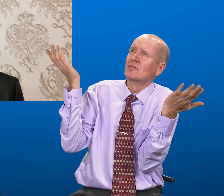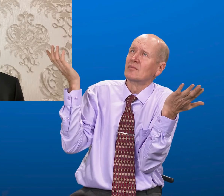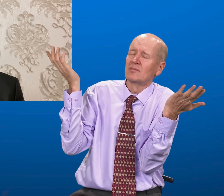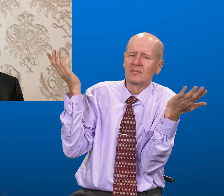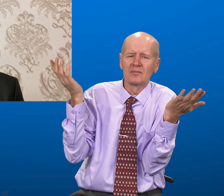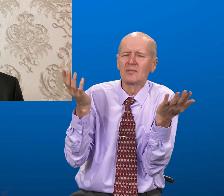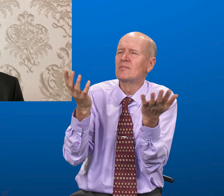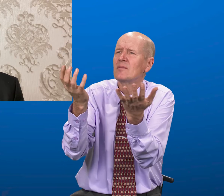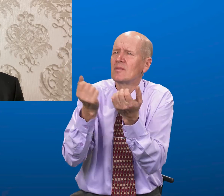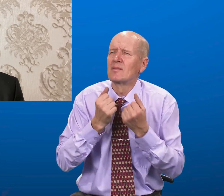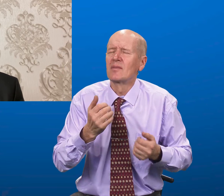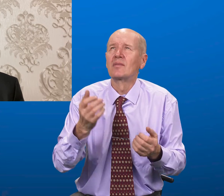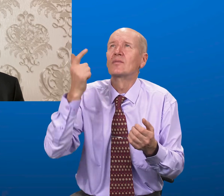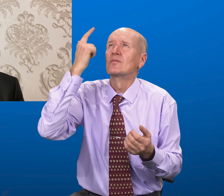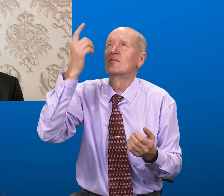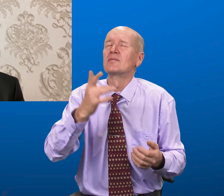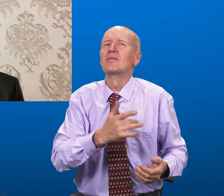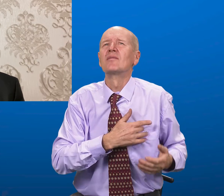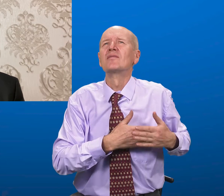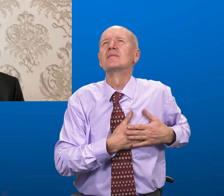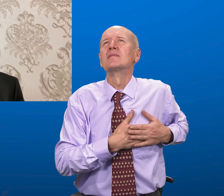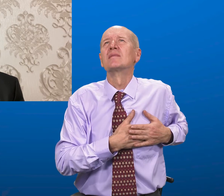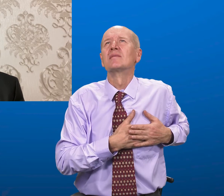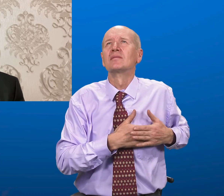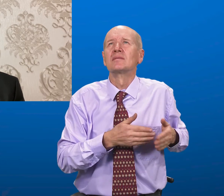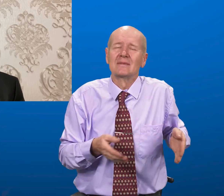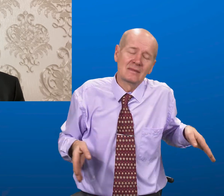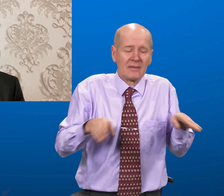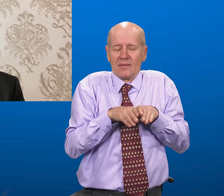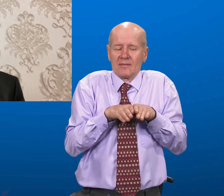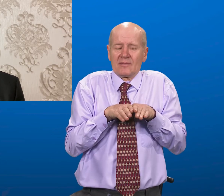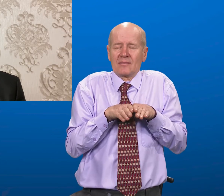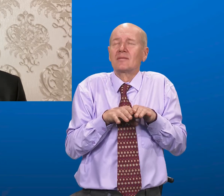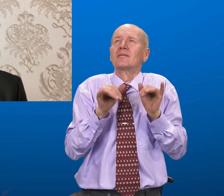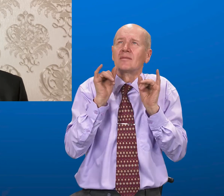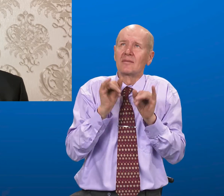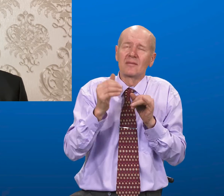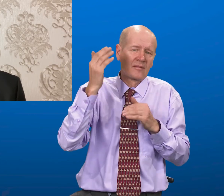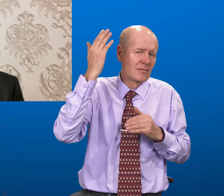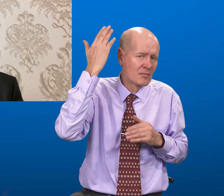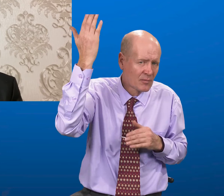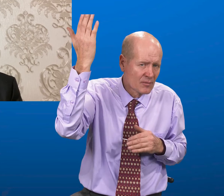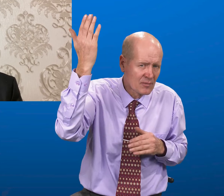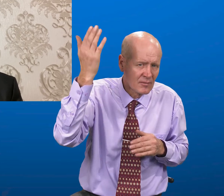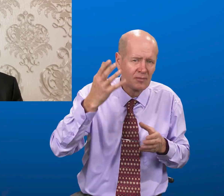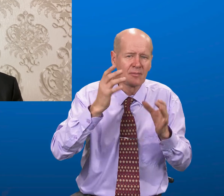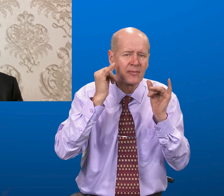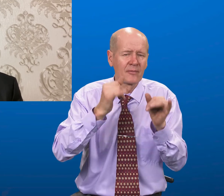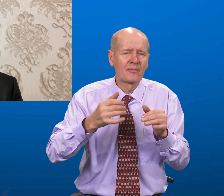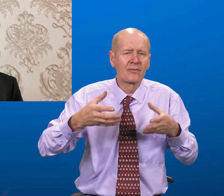воспринимать Господа, если человек не открыт для